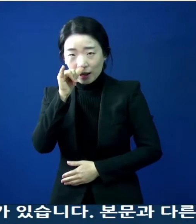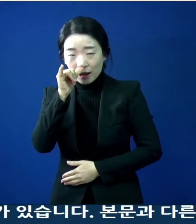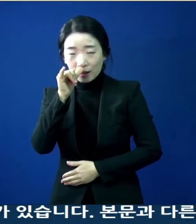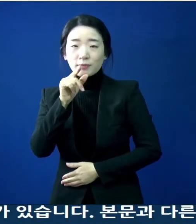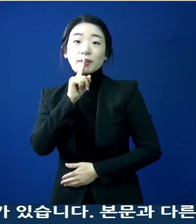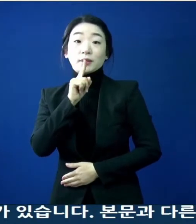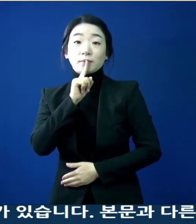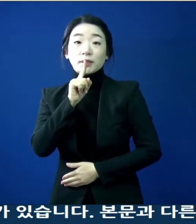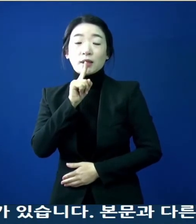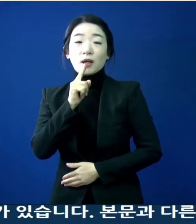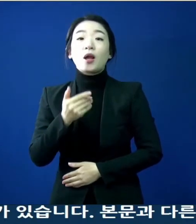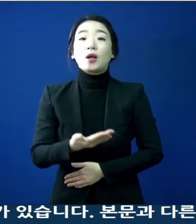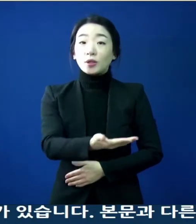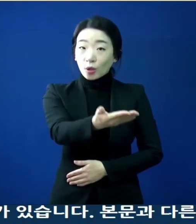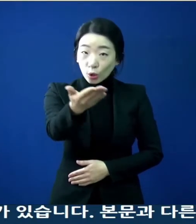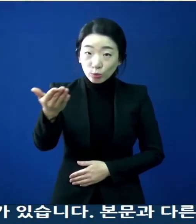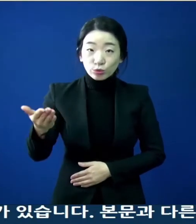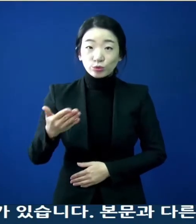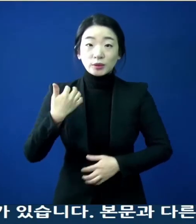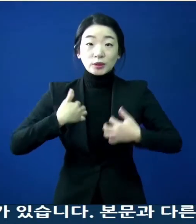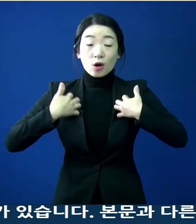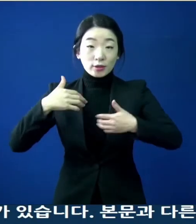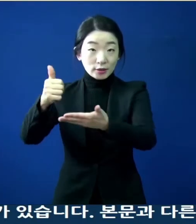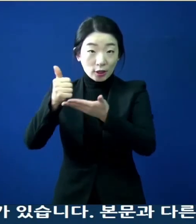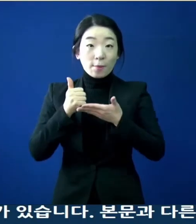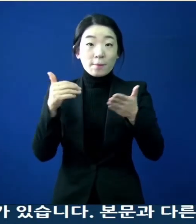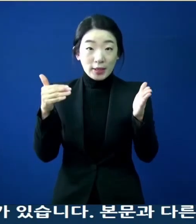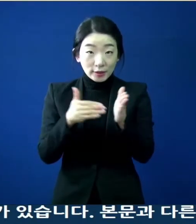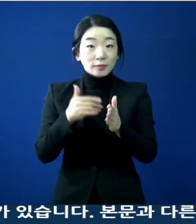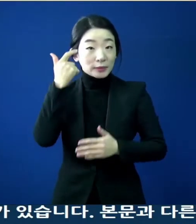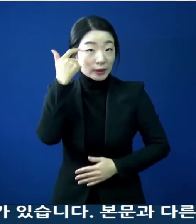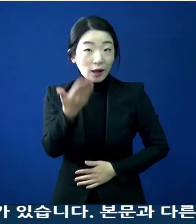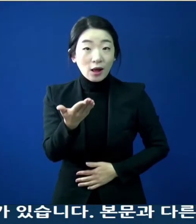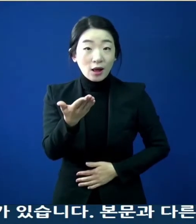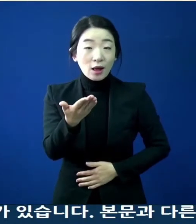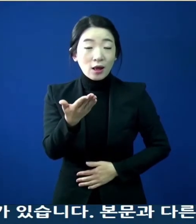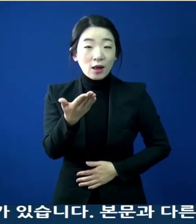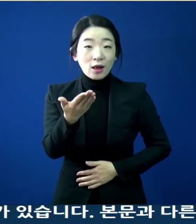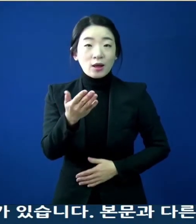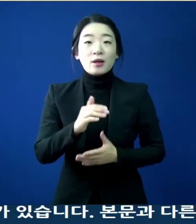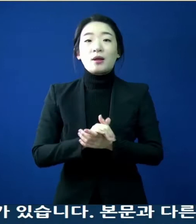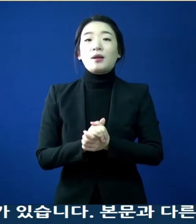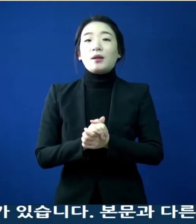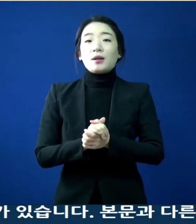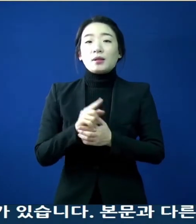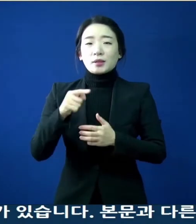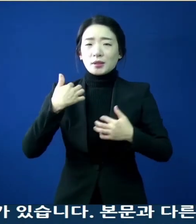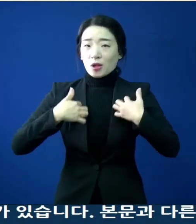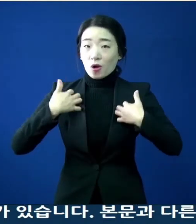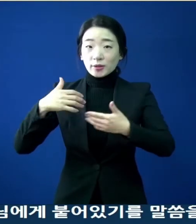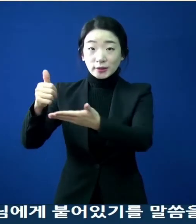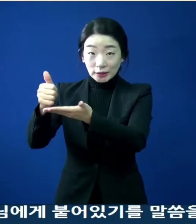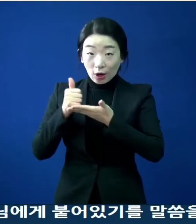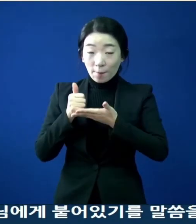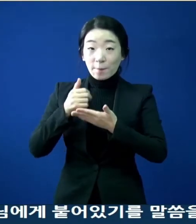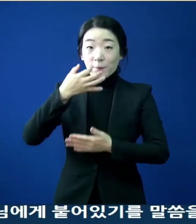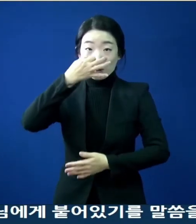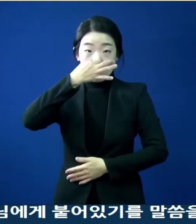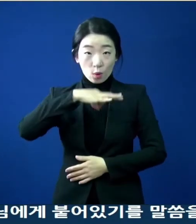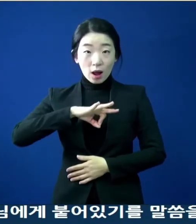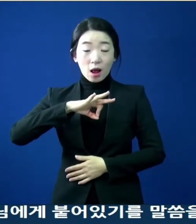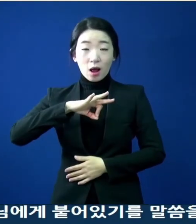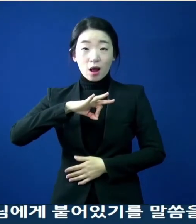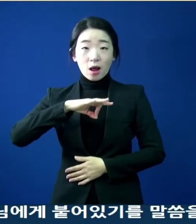주님을 영접하셨죠? 아멘 되시죠? 그 영접의 효과, 그 영접한